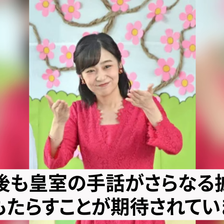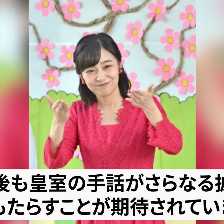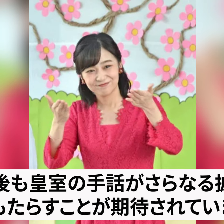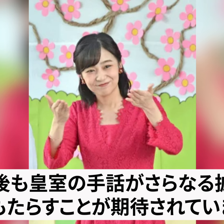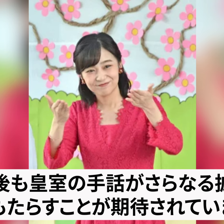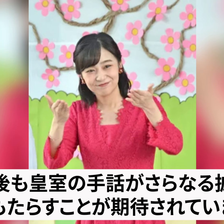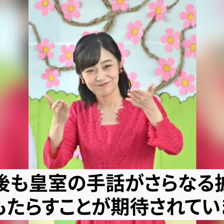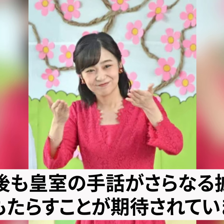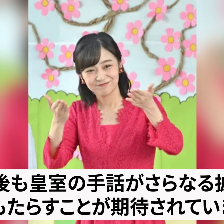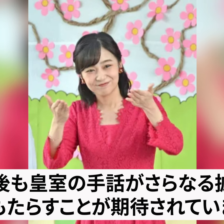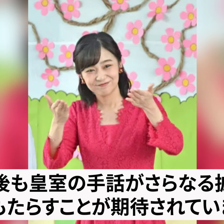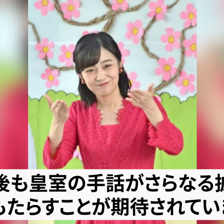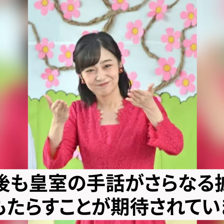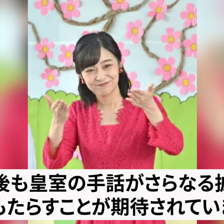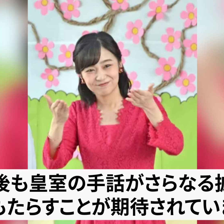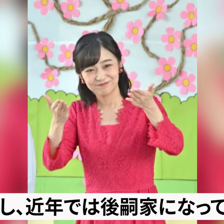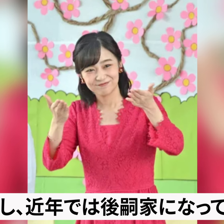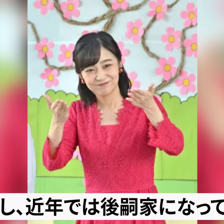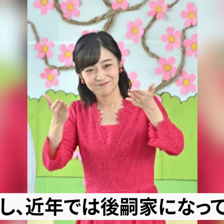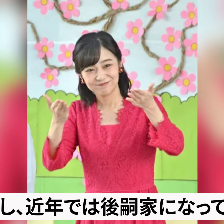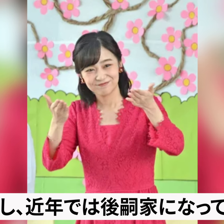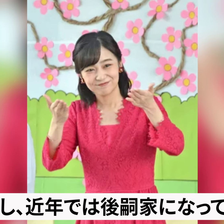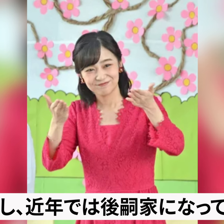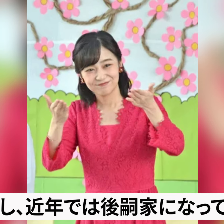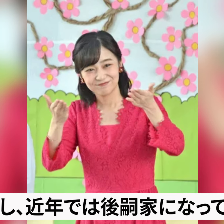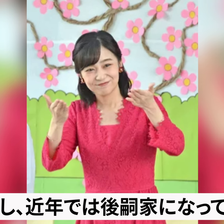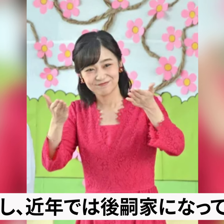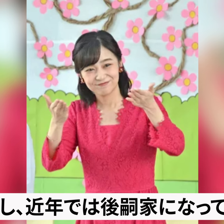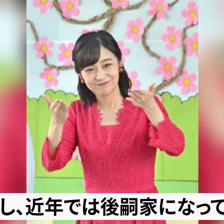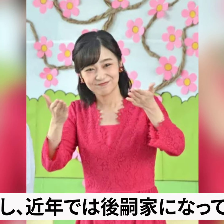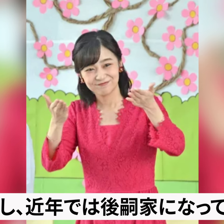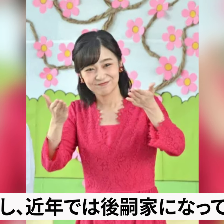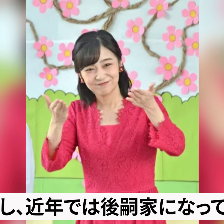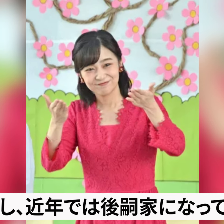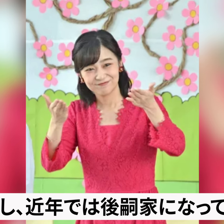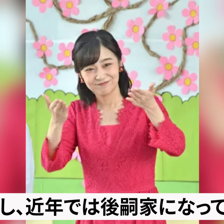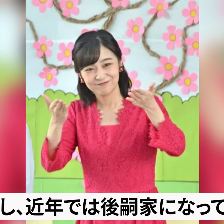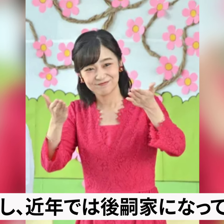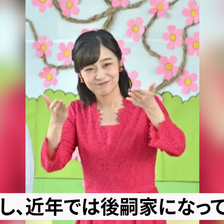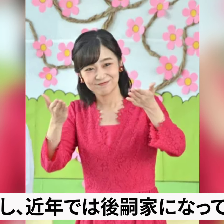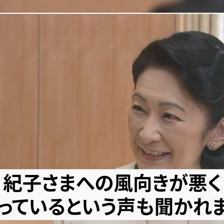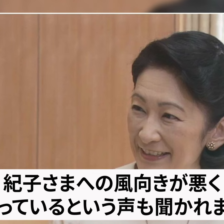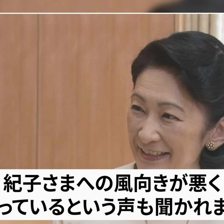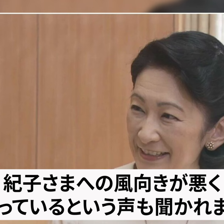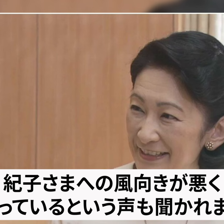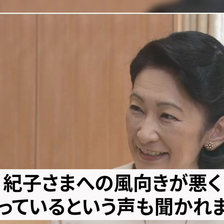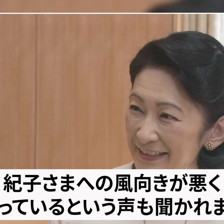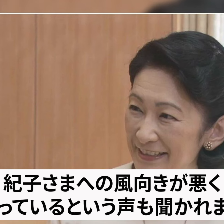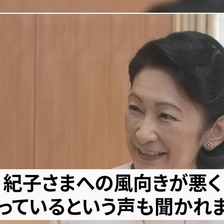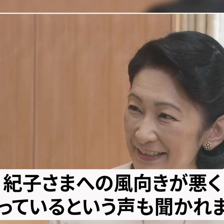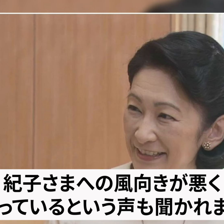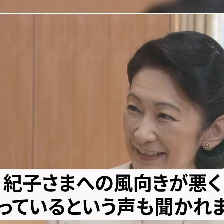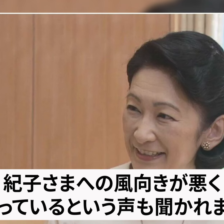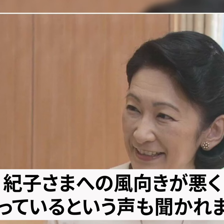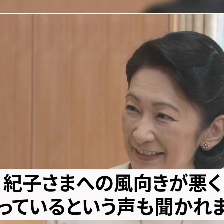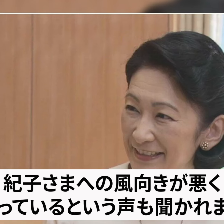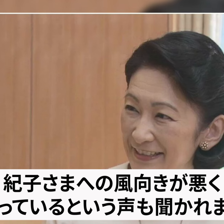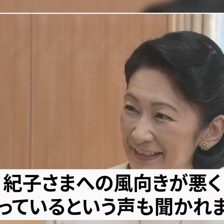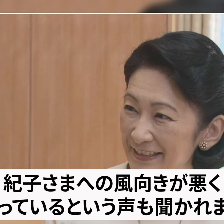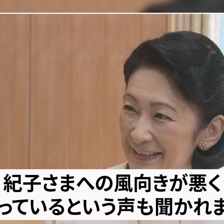が期待されています。ただし近年では皇嗣家になってから紀子さまへの風向きが悪くなっているという声も聞